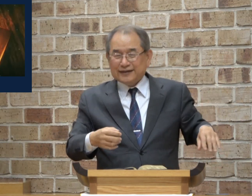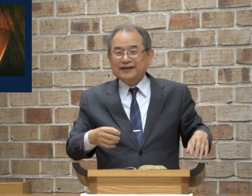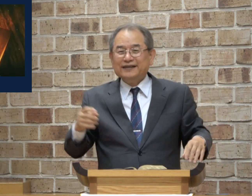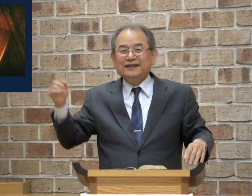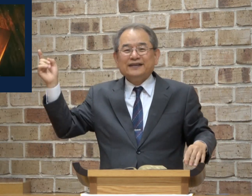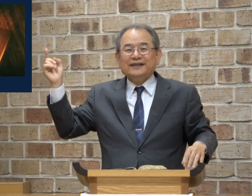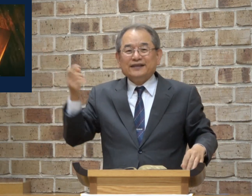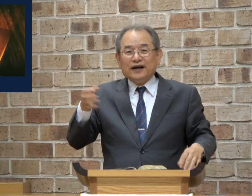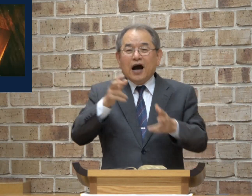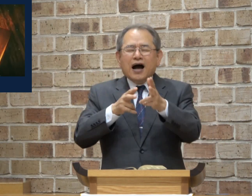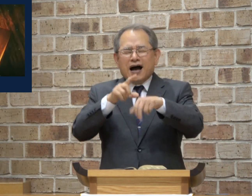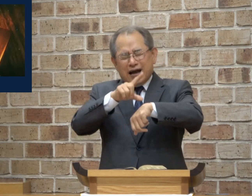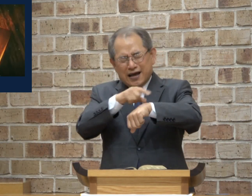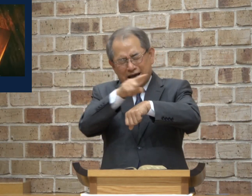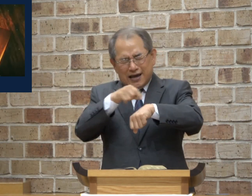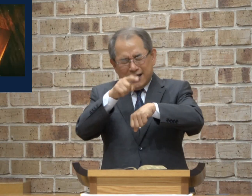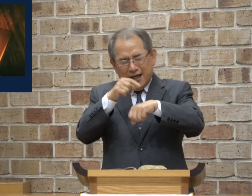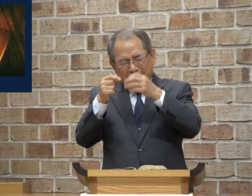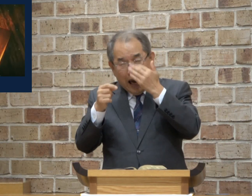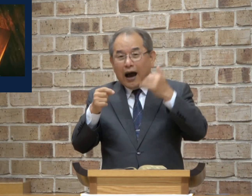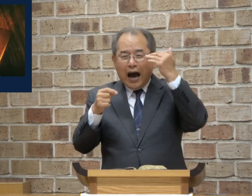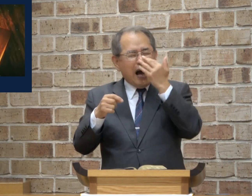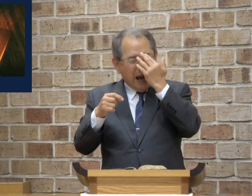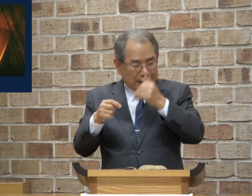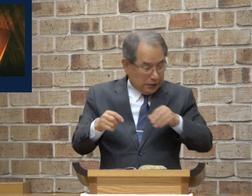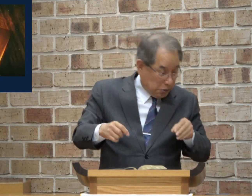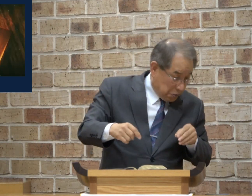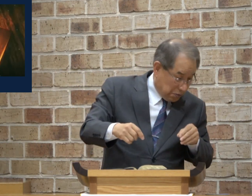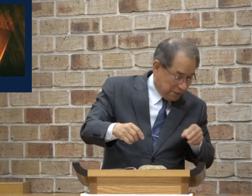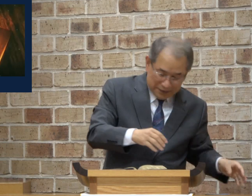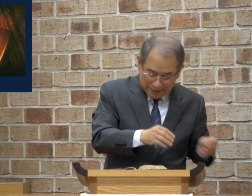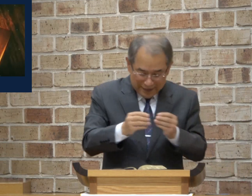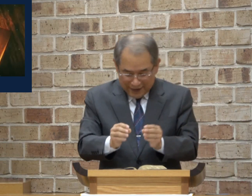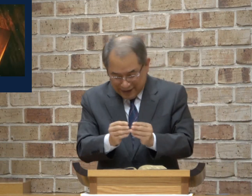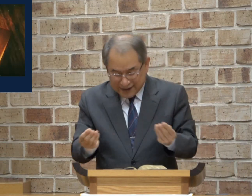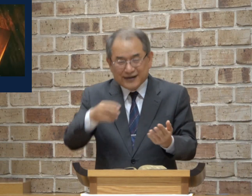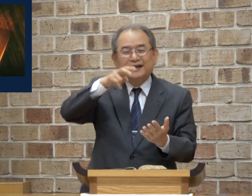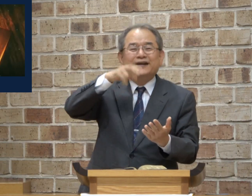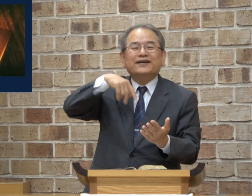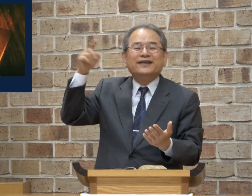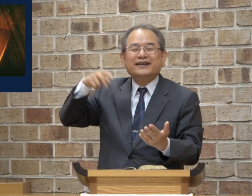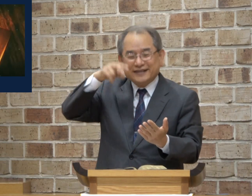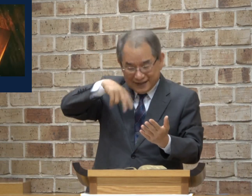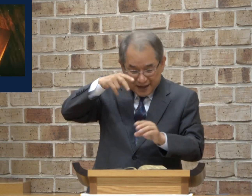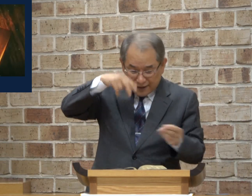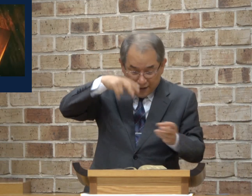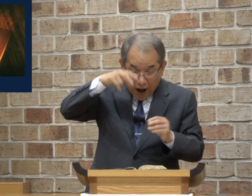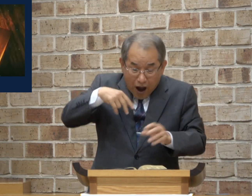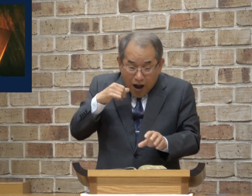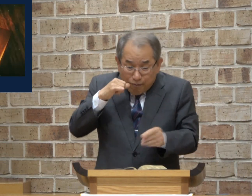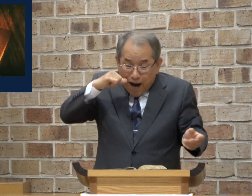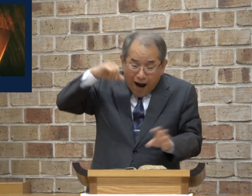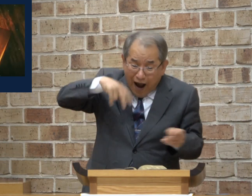관심 없어 옆에 들어가 오랜 기간 가지면서 너무나 지루하여서 그 책을 보게